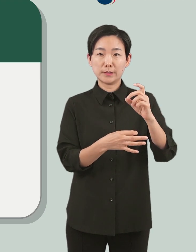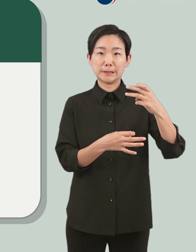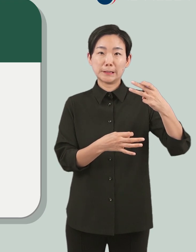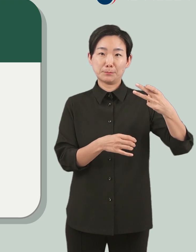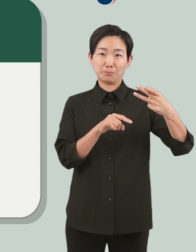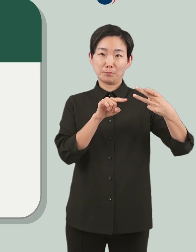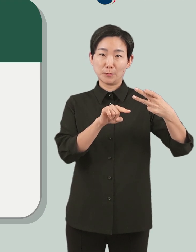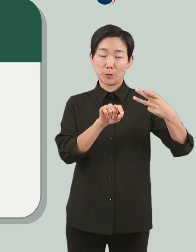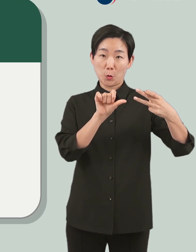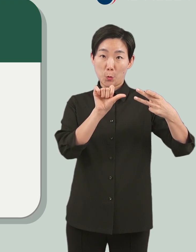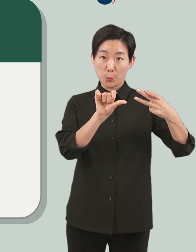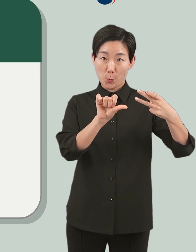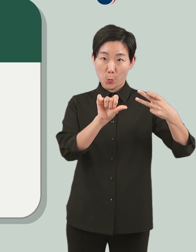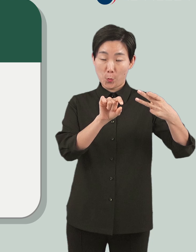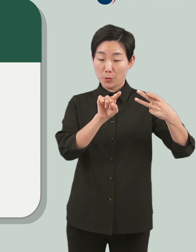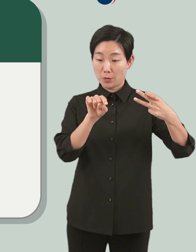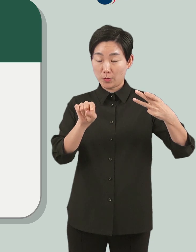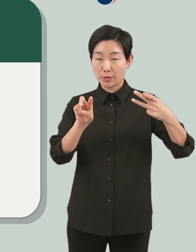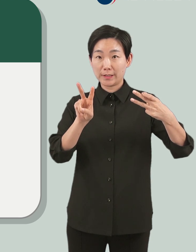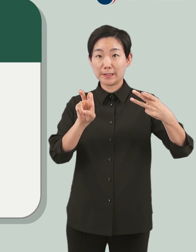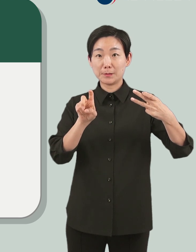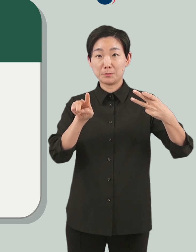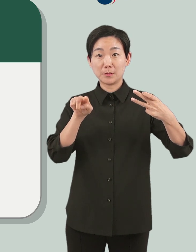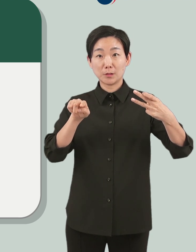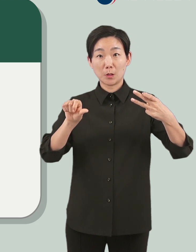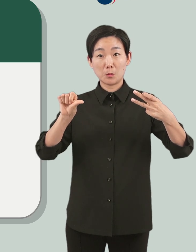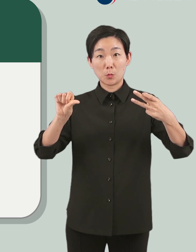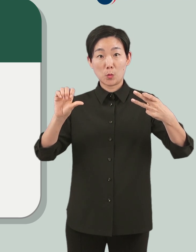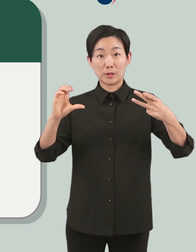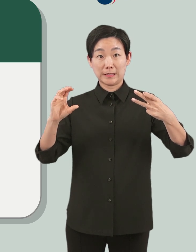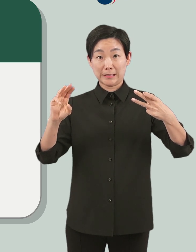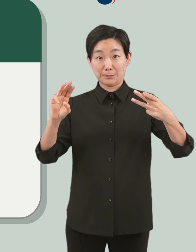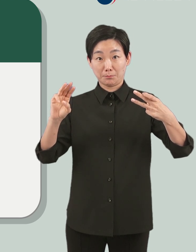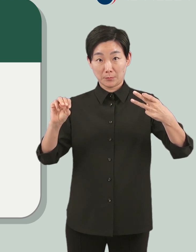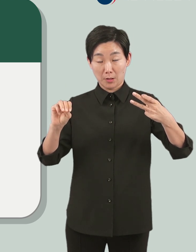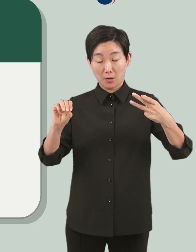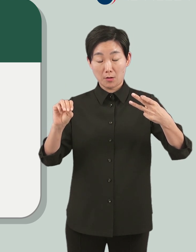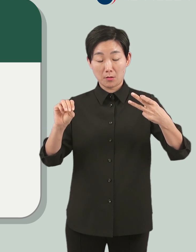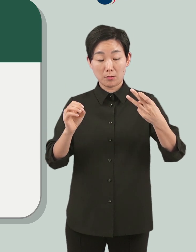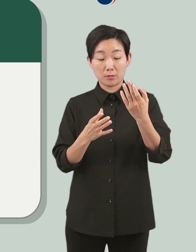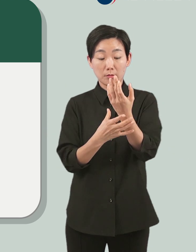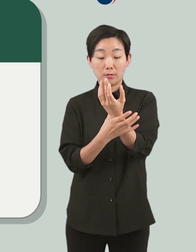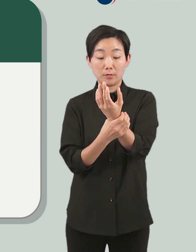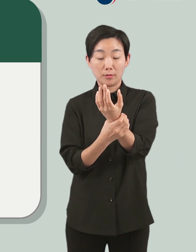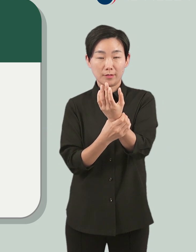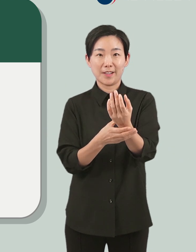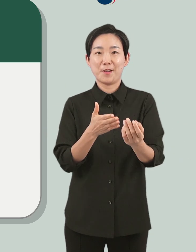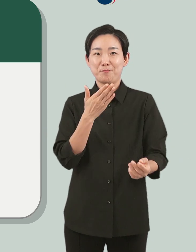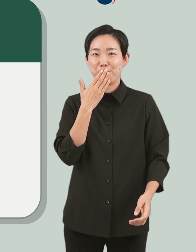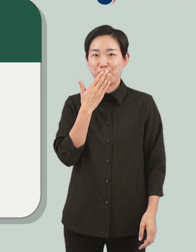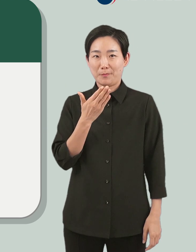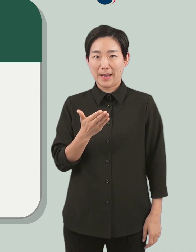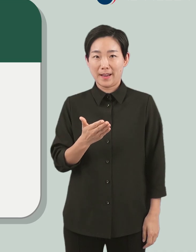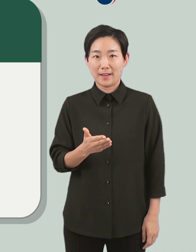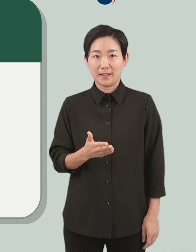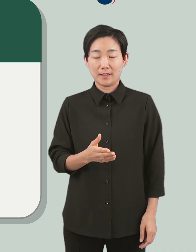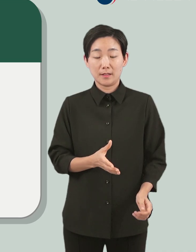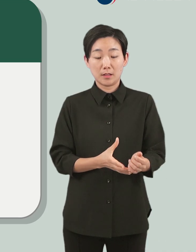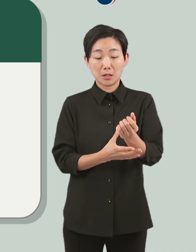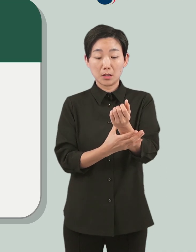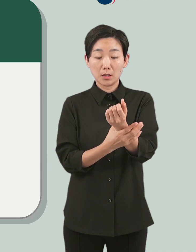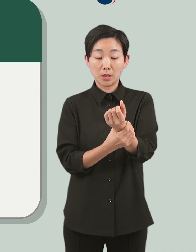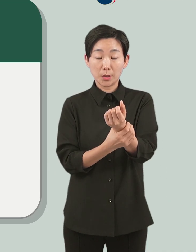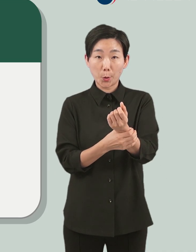해당하는 사람만 사용합니다. 사용 장소와 보관 장소가 많이 다르면 사용 장소에 2시간 정도 두고